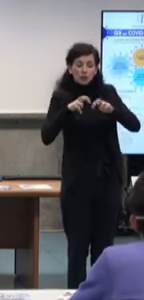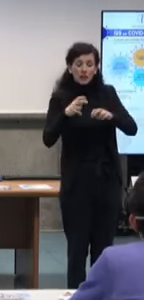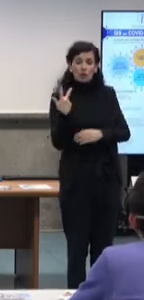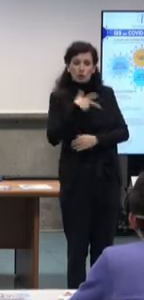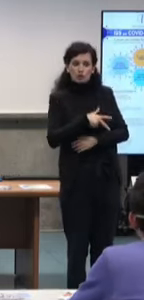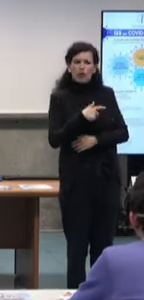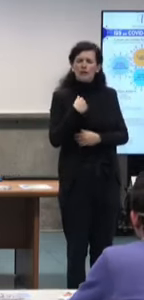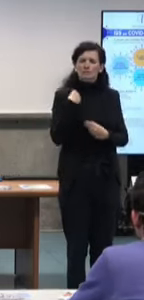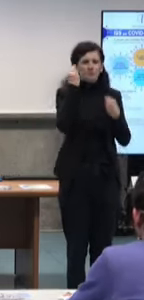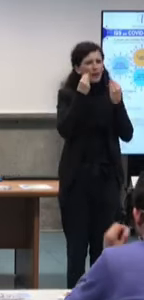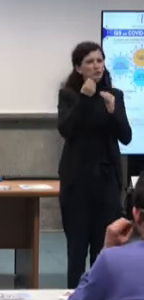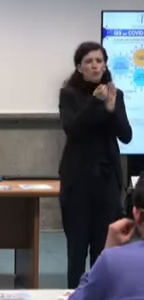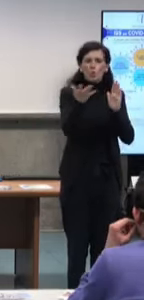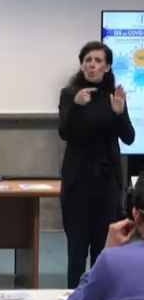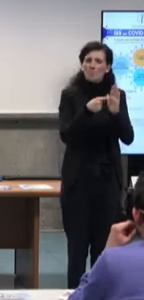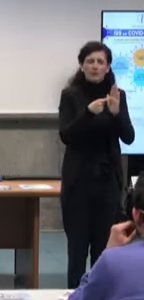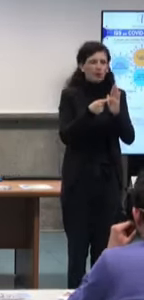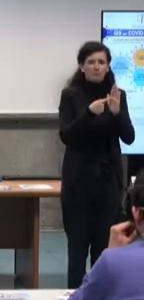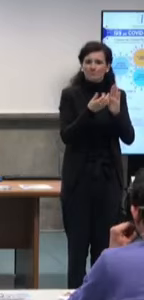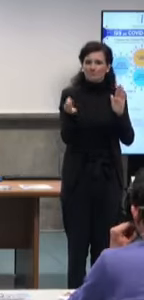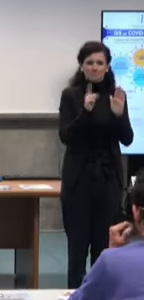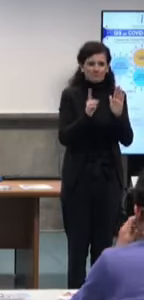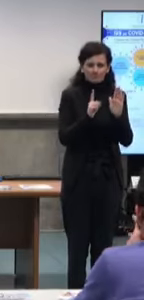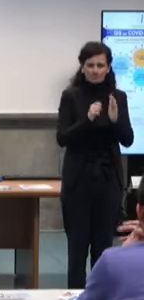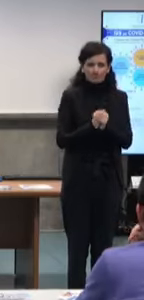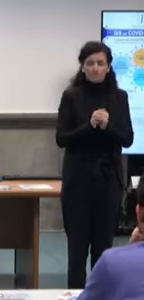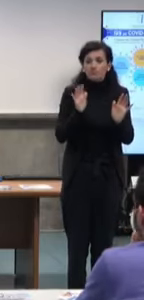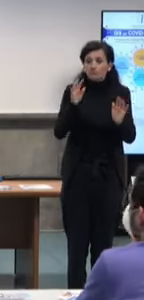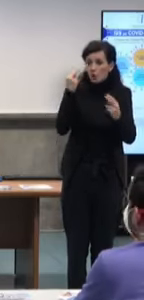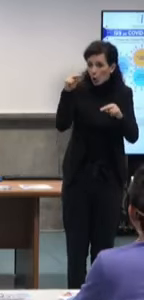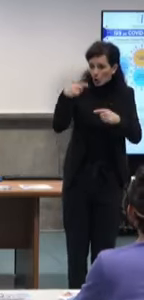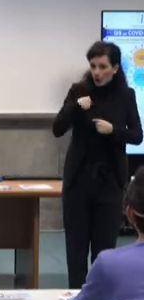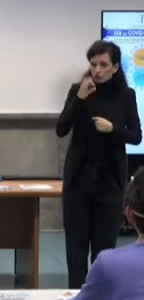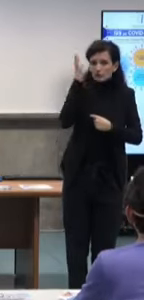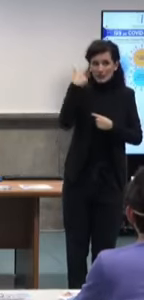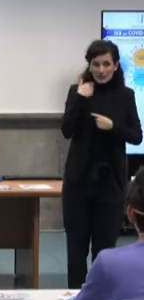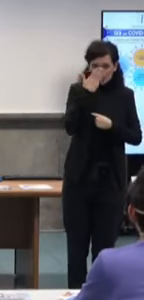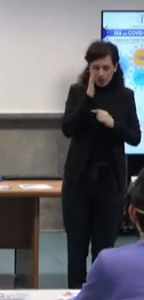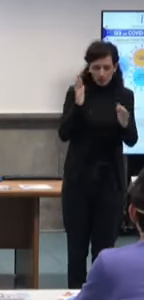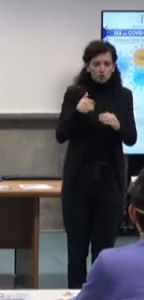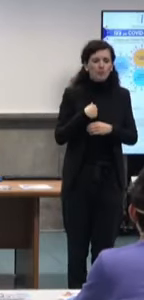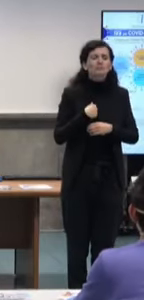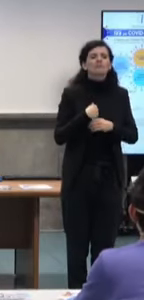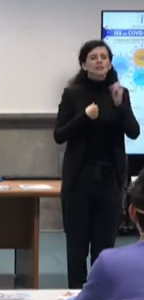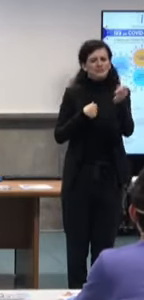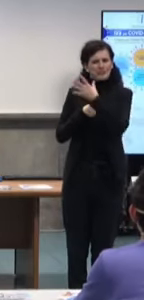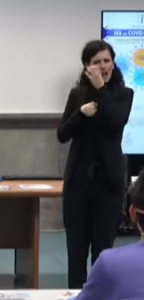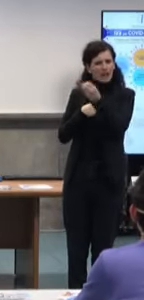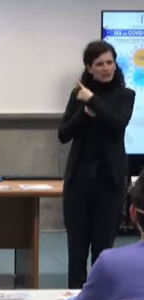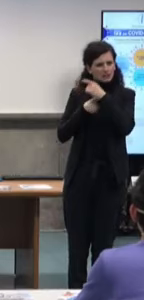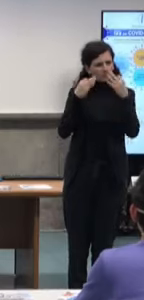qualche numero che non quadra allora lei c'ha mi corregga se sbaglio ha preso nota delle slide avrà questa indagine è stata condotta